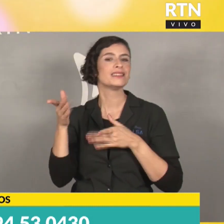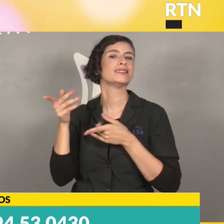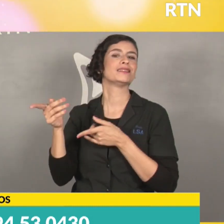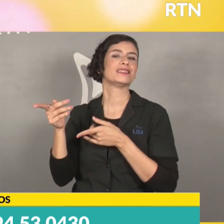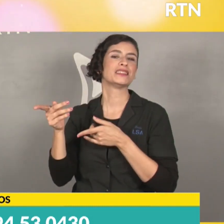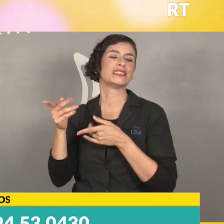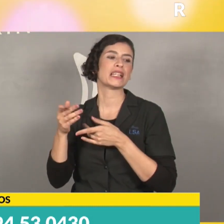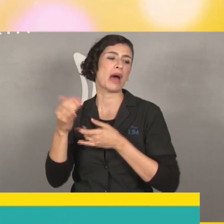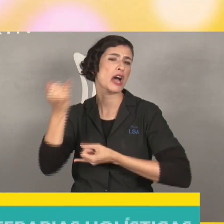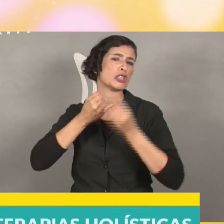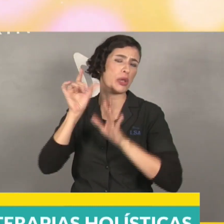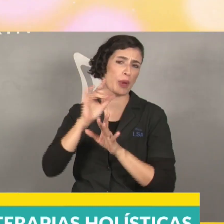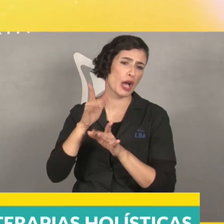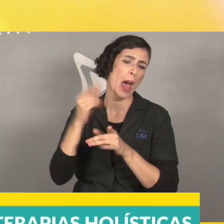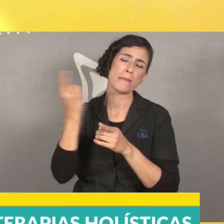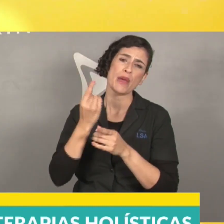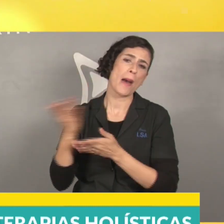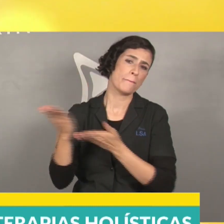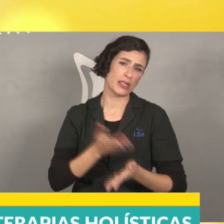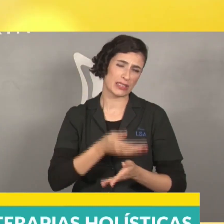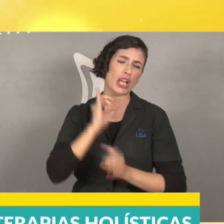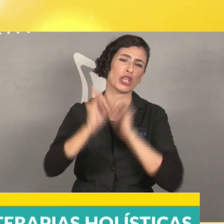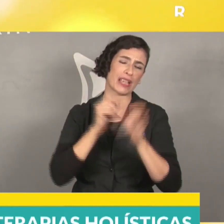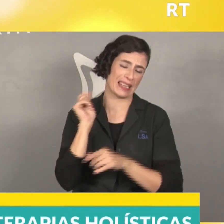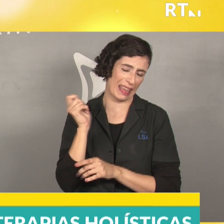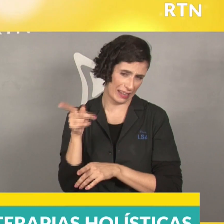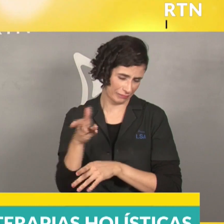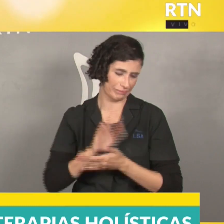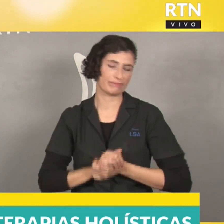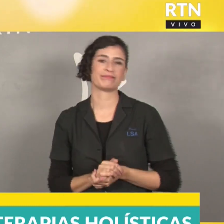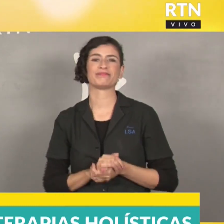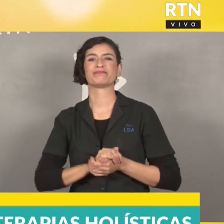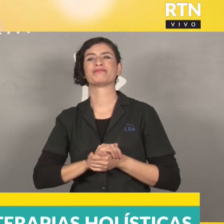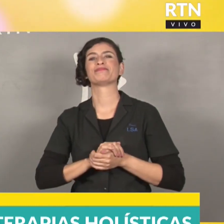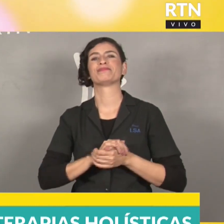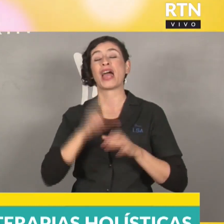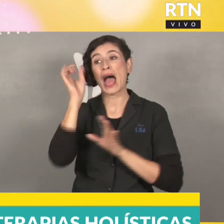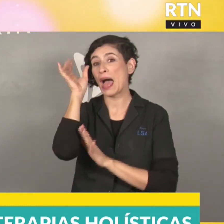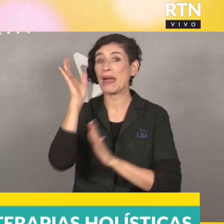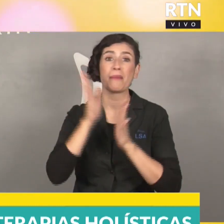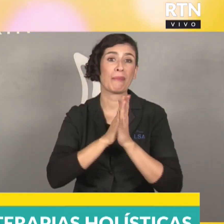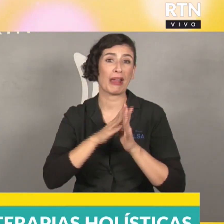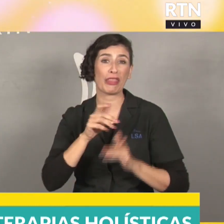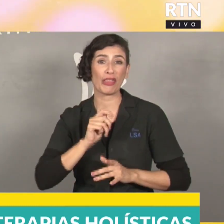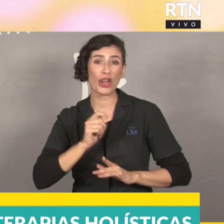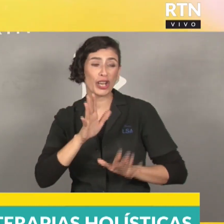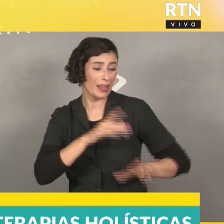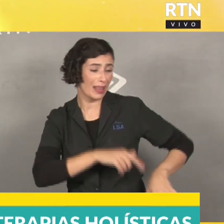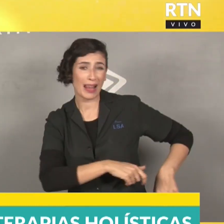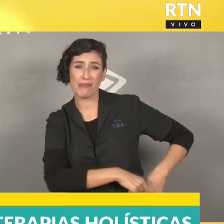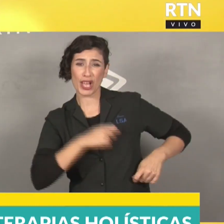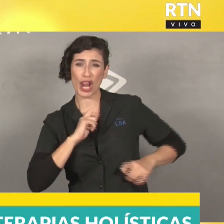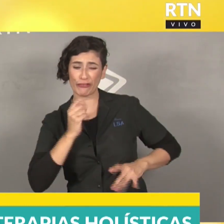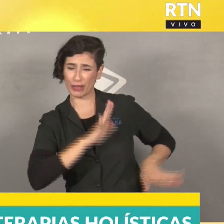vamos a estar hablando de todo un poco, pero primero las voy a presentar y les voy a decir quién es. Hola, ¿cómo estás? Acabo de desenganchar